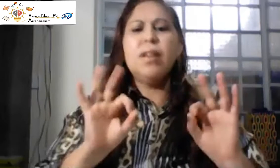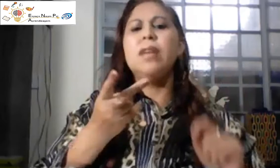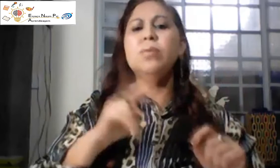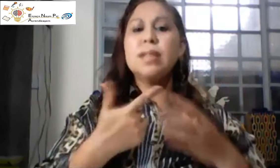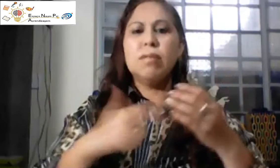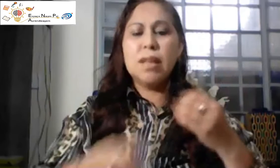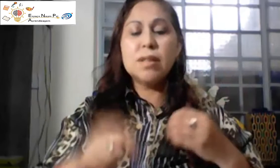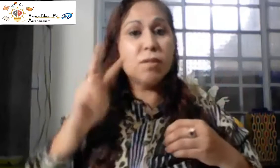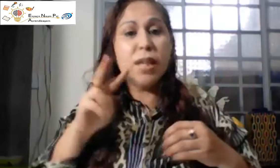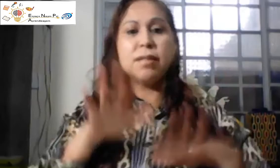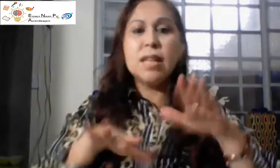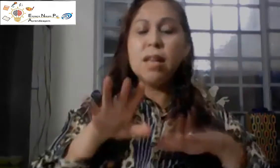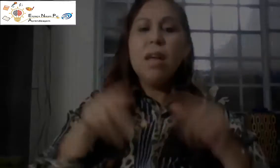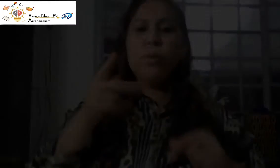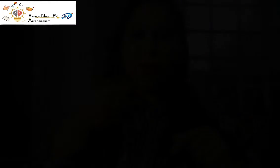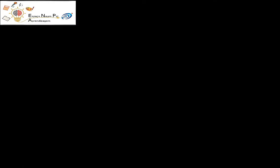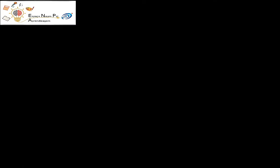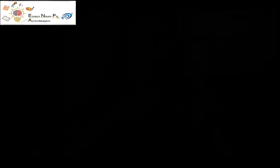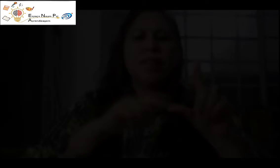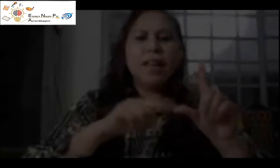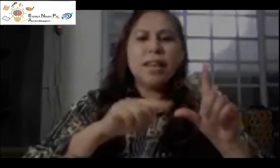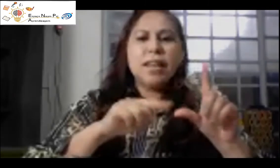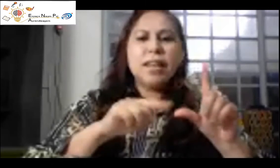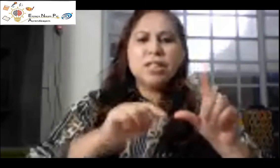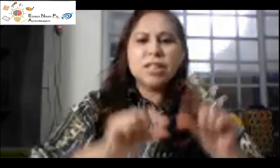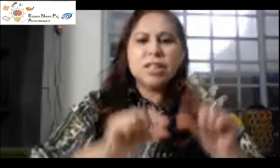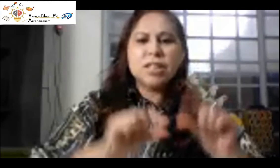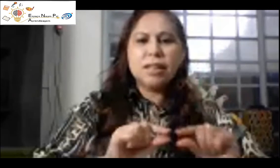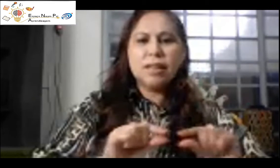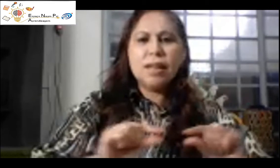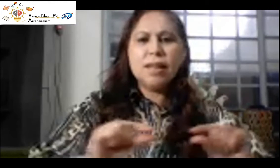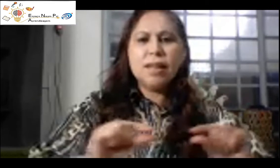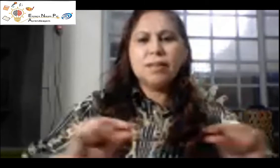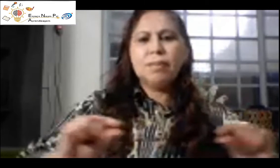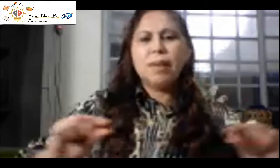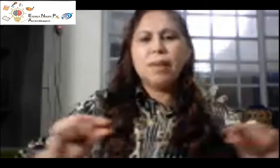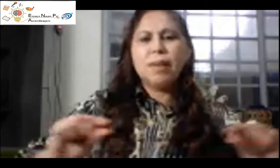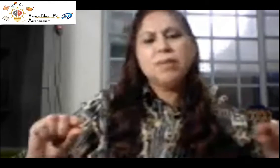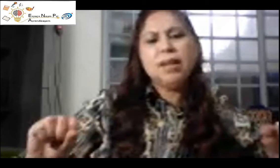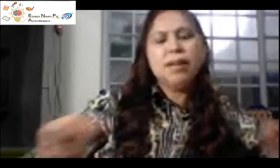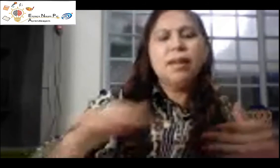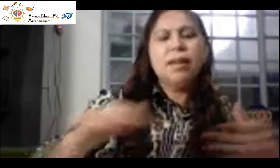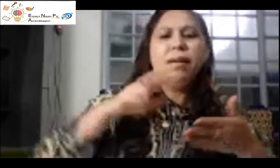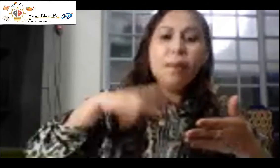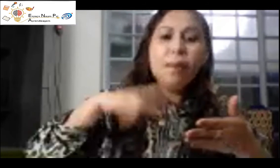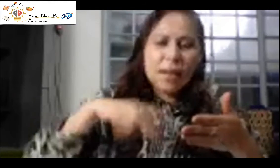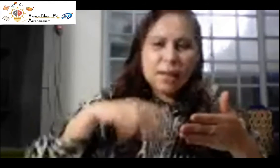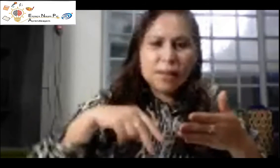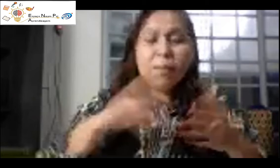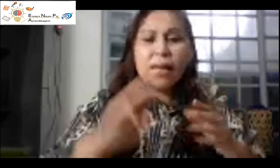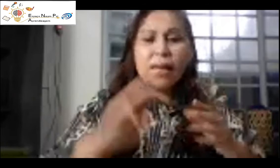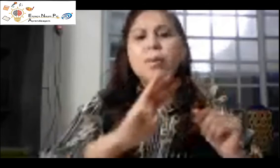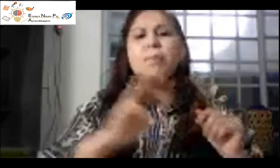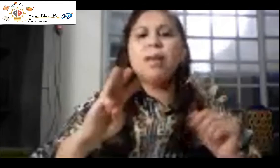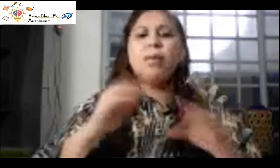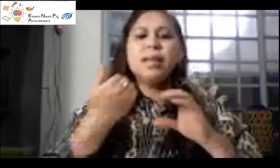vezes, eu estou falando em português e trava, embora que também ele vai ter a legenda, assim embaixo, né, que aí dá para ler. E também